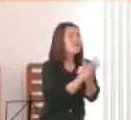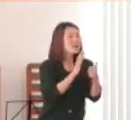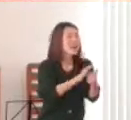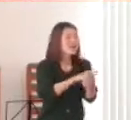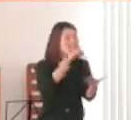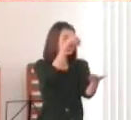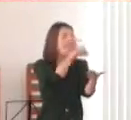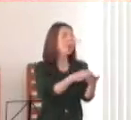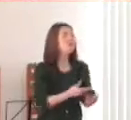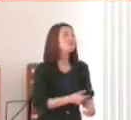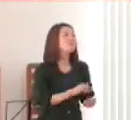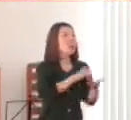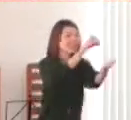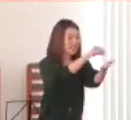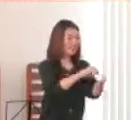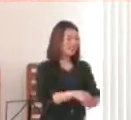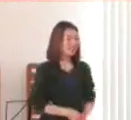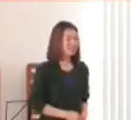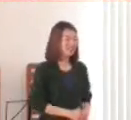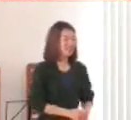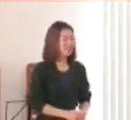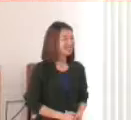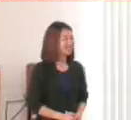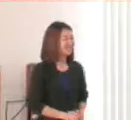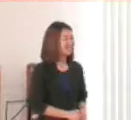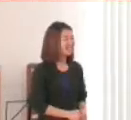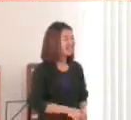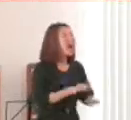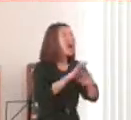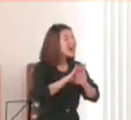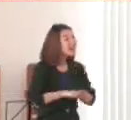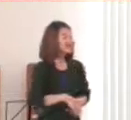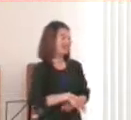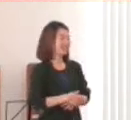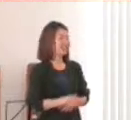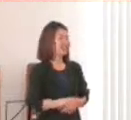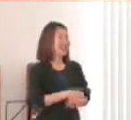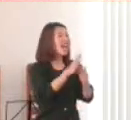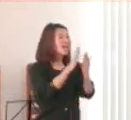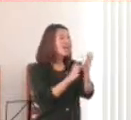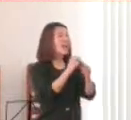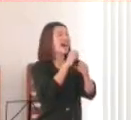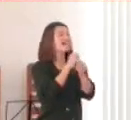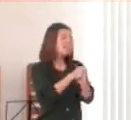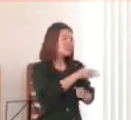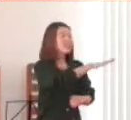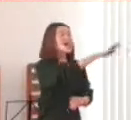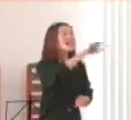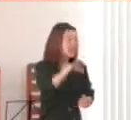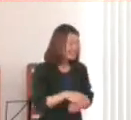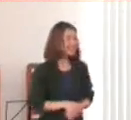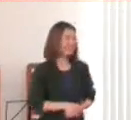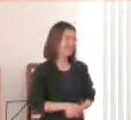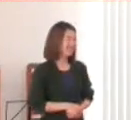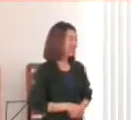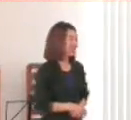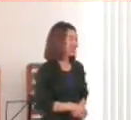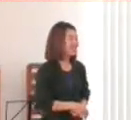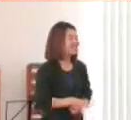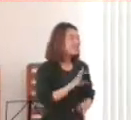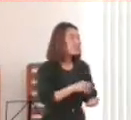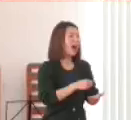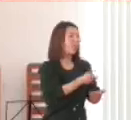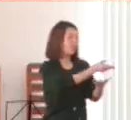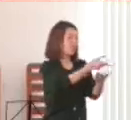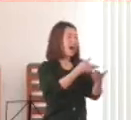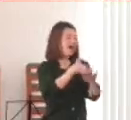この保険証は皆さんに全てに、イエス様を信じる全ての人に今もう配られてますから